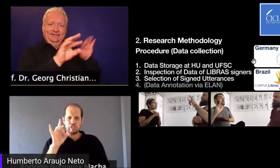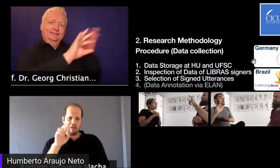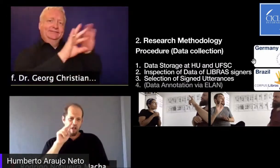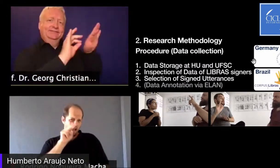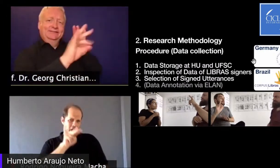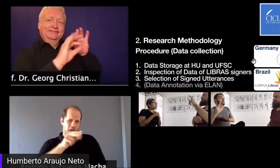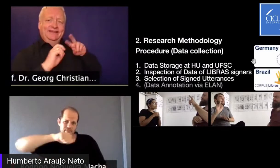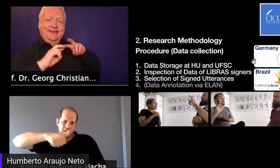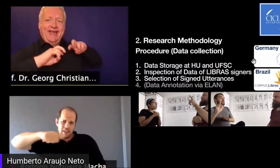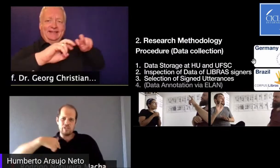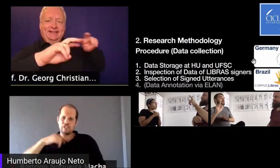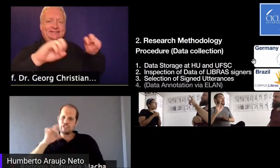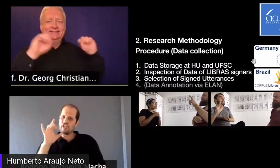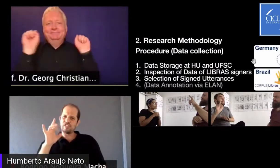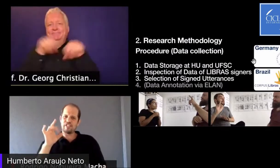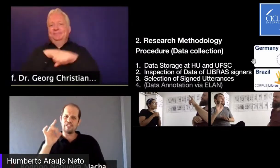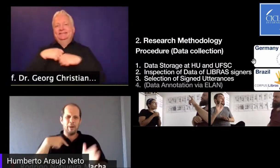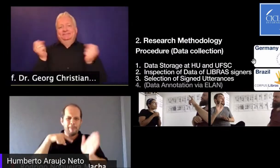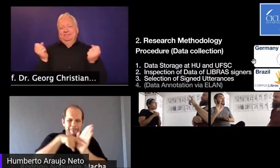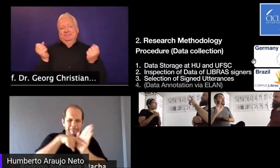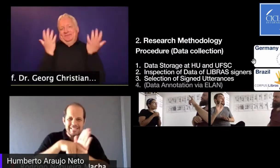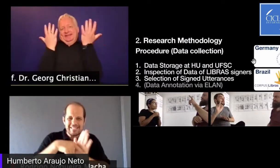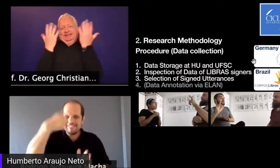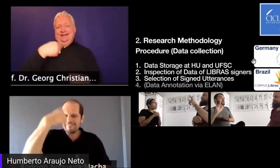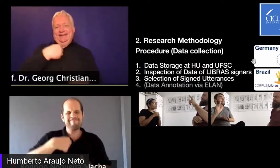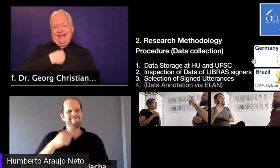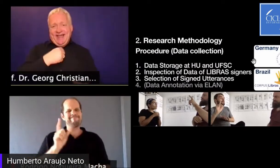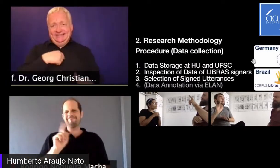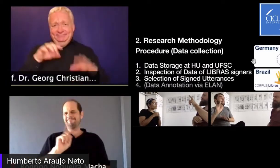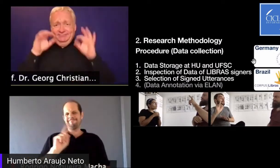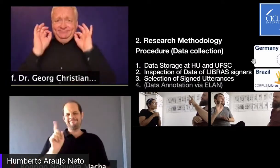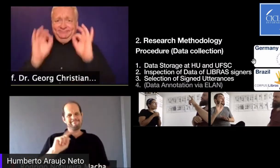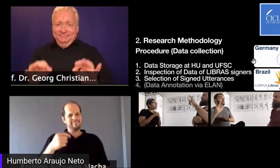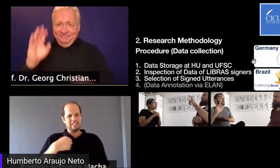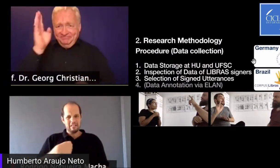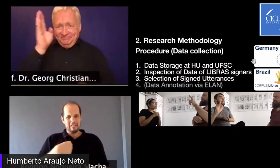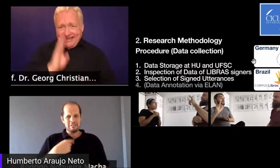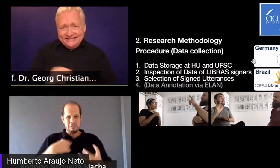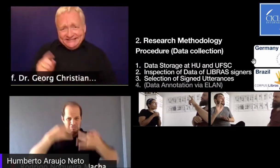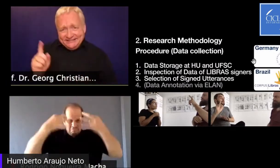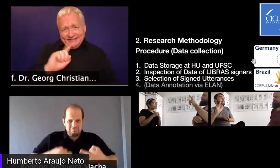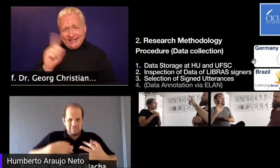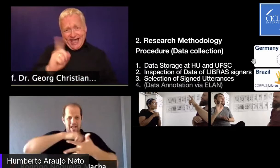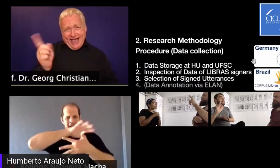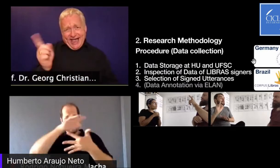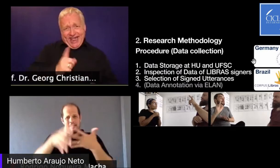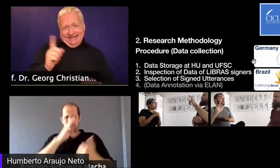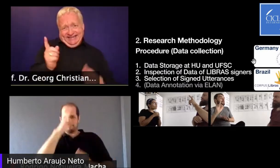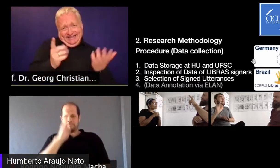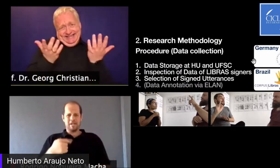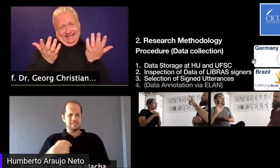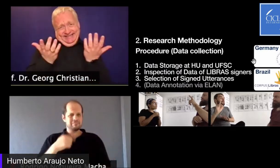Seria impossível que eu fizesse todo esse trabalho sozinho, né? Um trabalho bastante complexo de pesquisa.